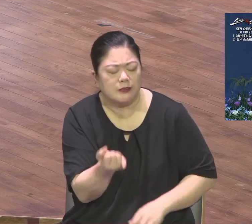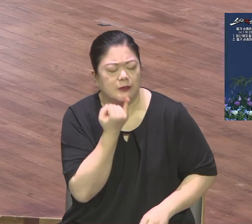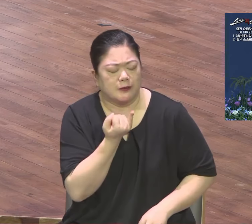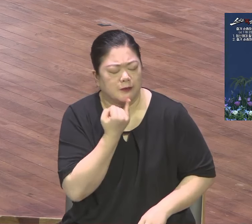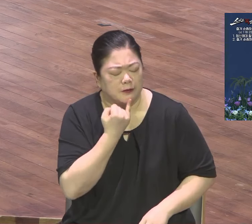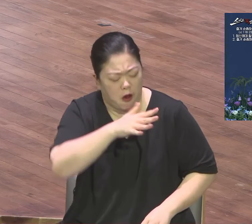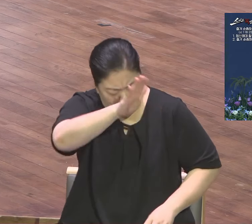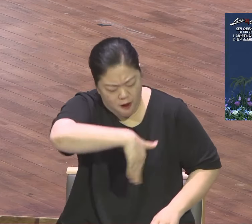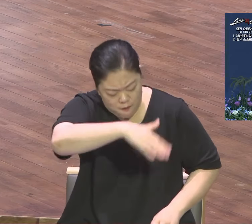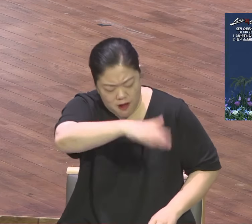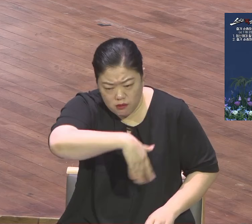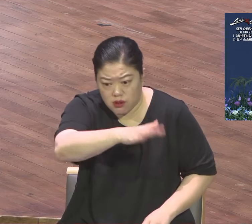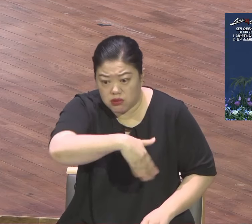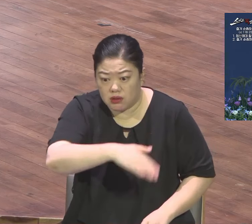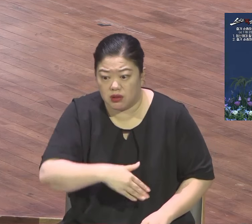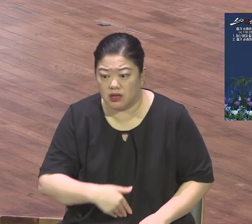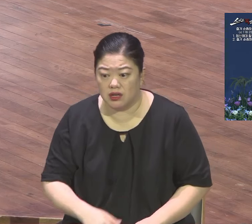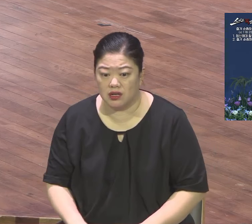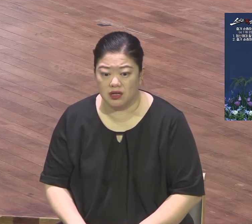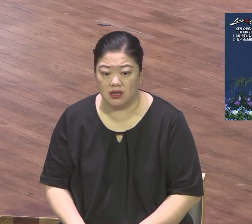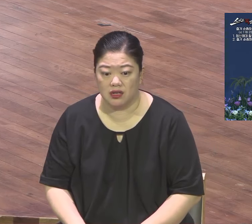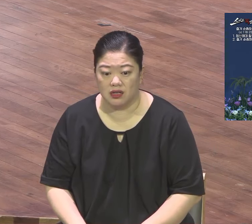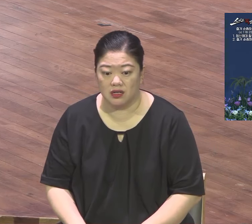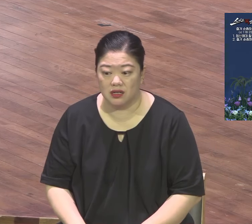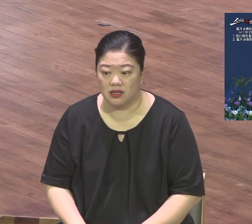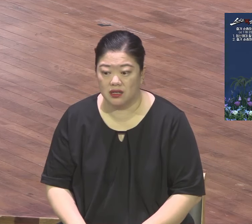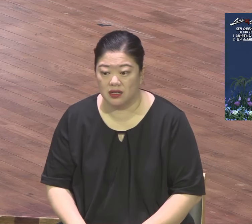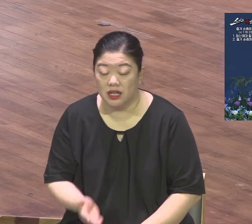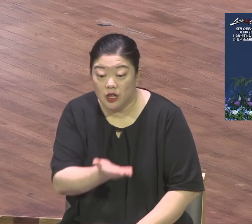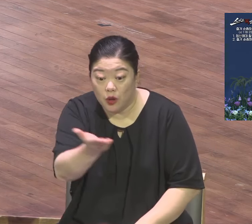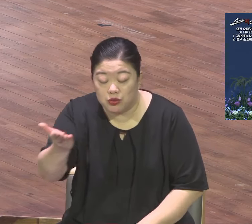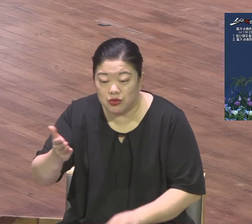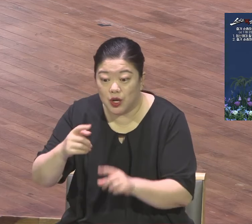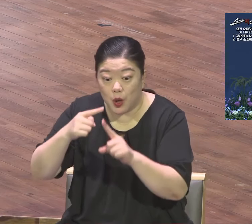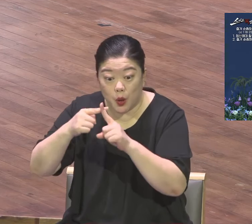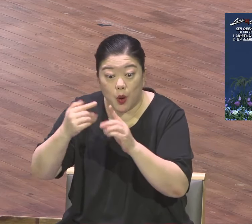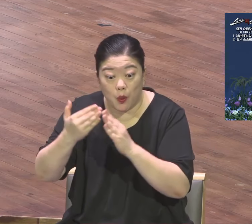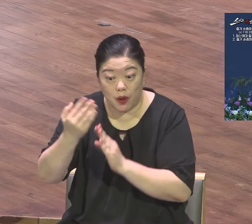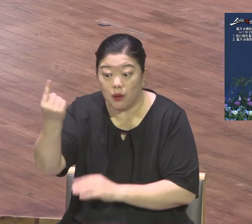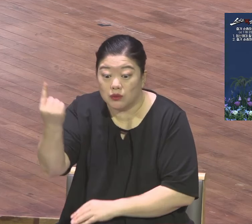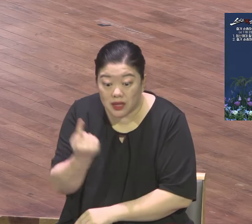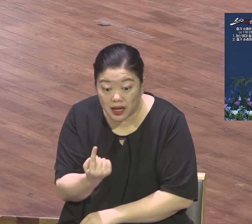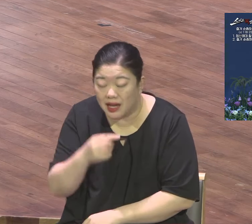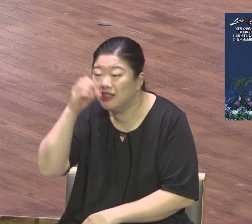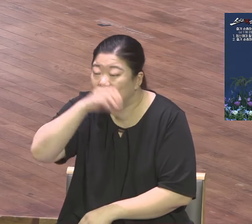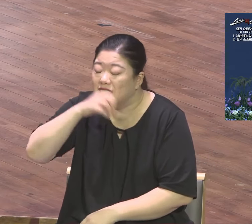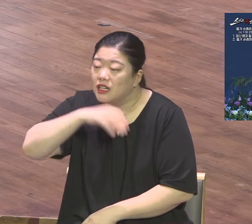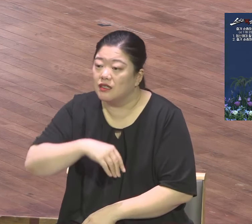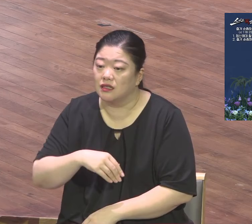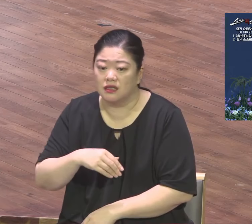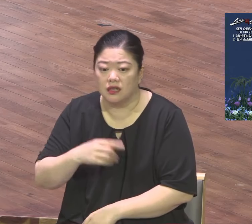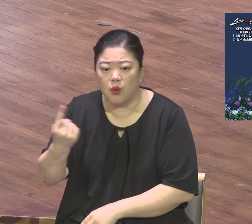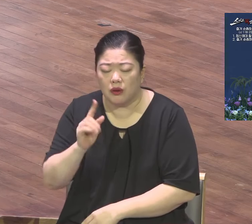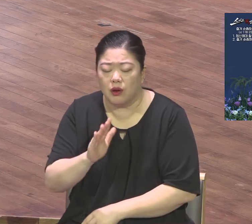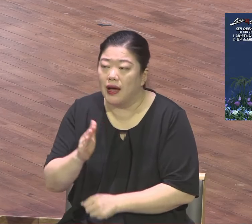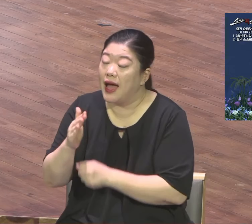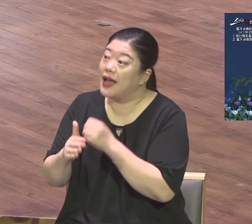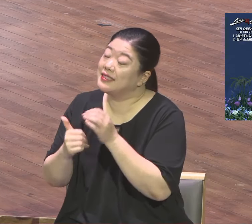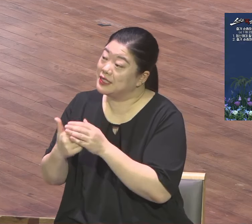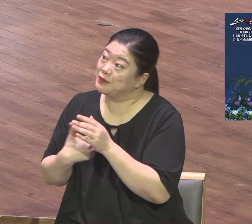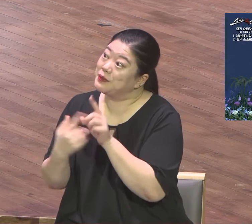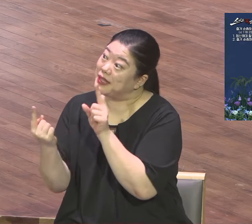여러분 교회 올 때 하나님 의식하고 오시기 바랍니다. 하나님 임재하신 곳 하나님 내게 말씀하시려고 나를